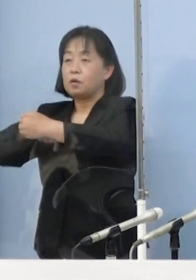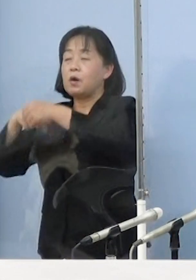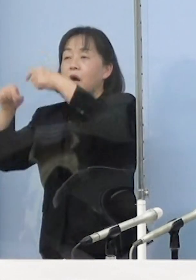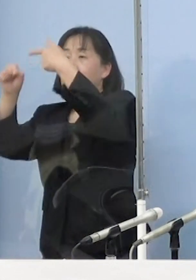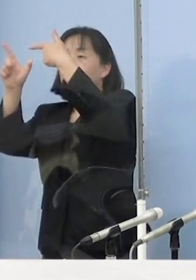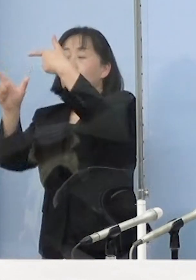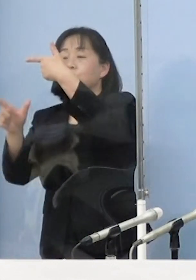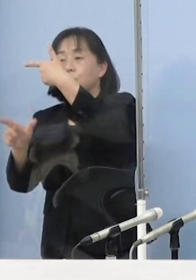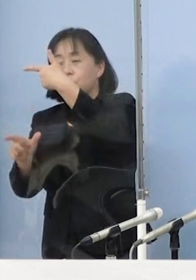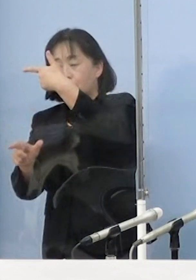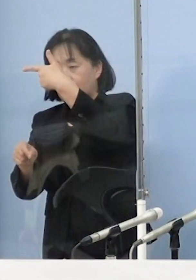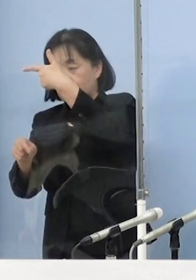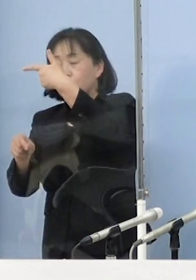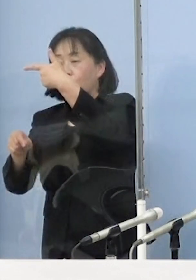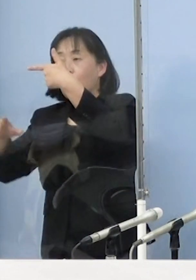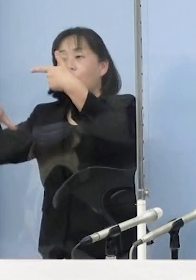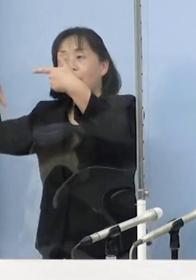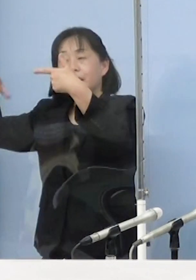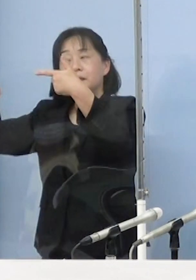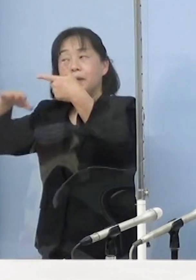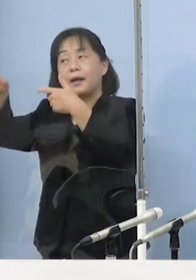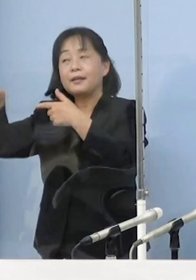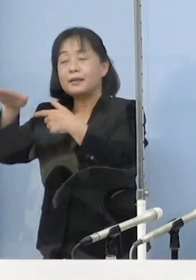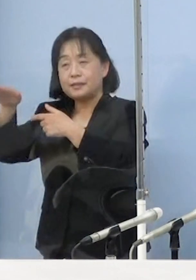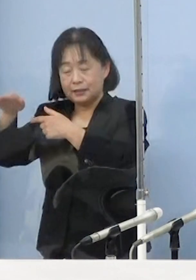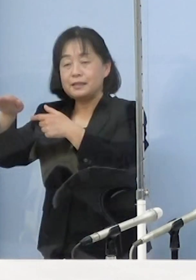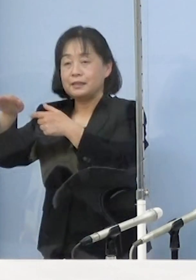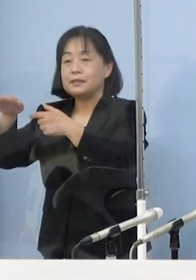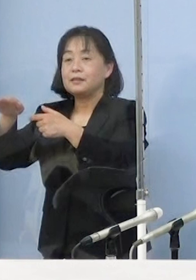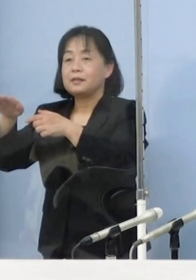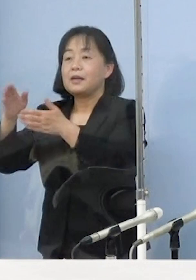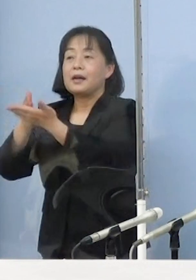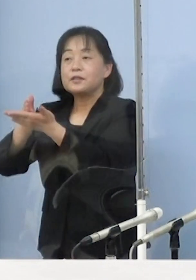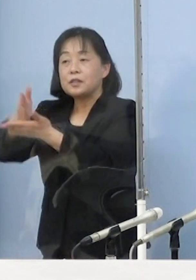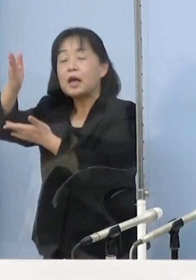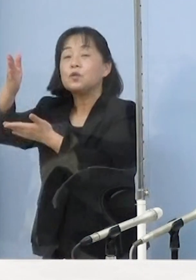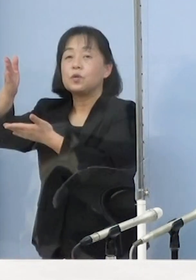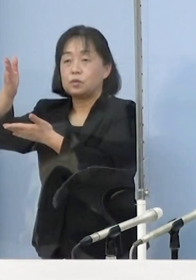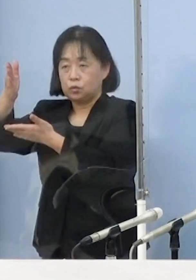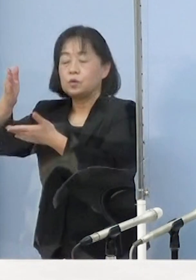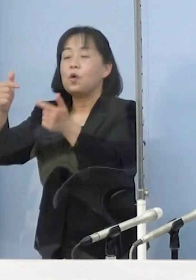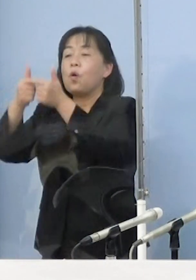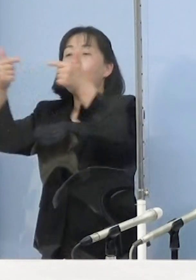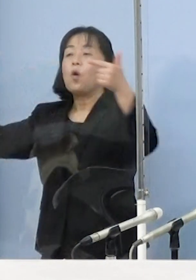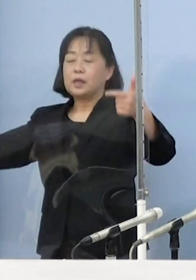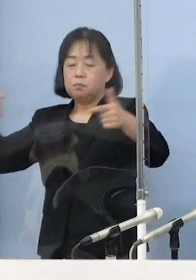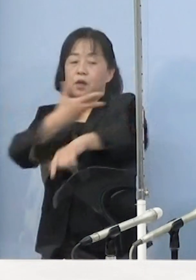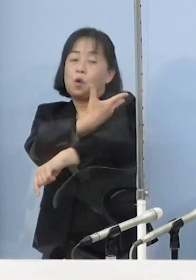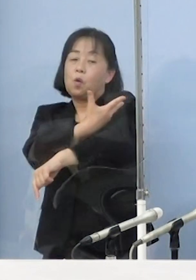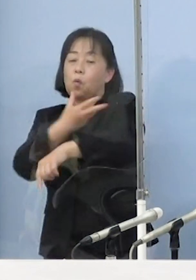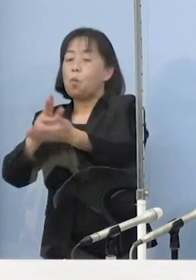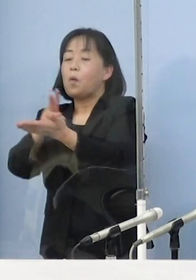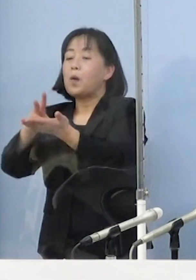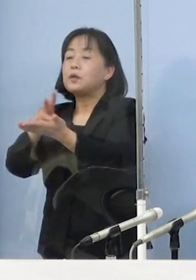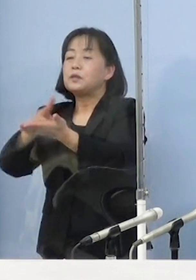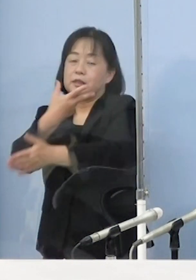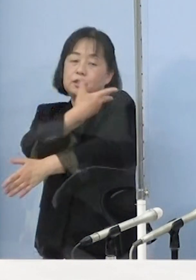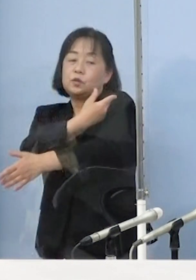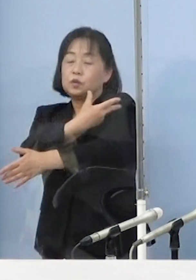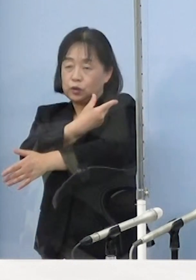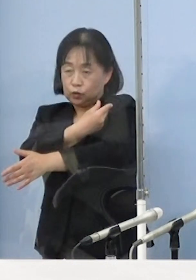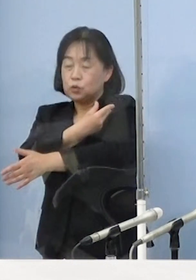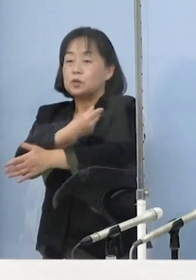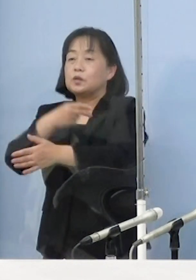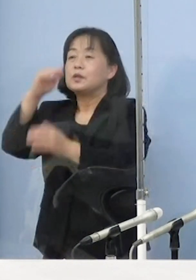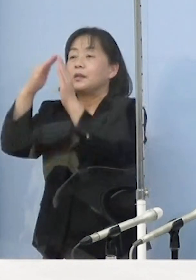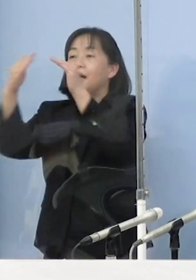上旬開設を目指しております大規模のワクチン集団接種会場アスティ徳